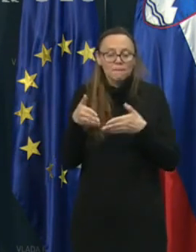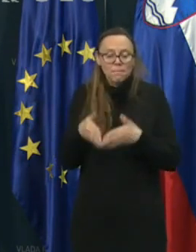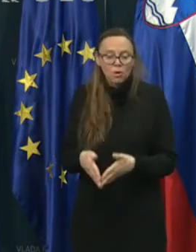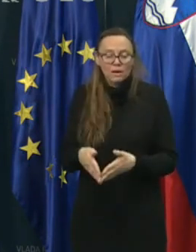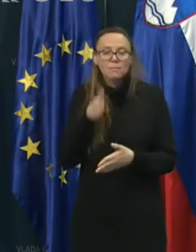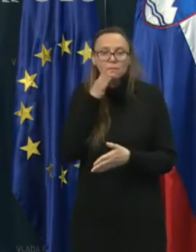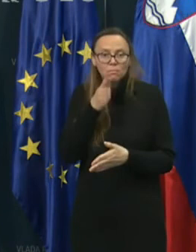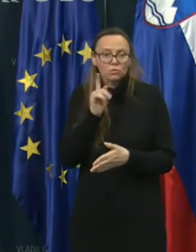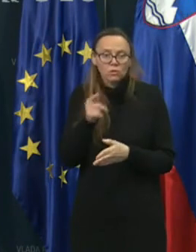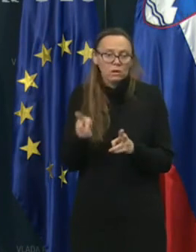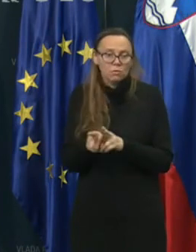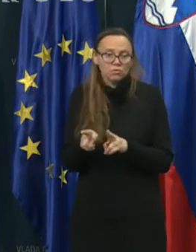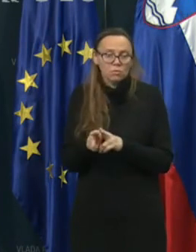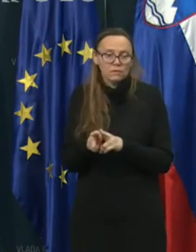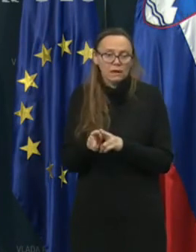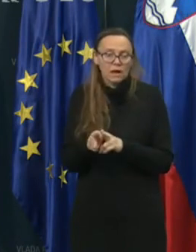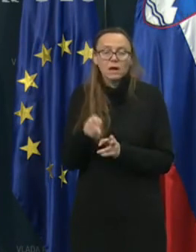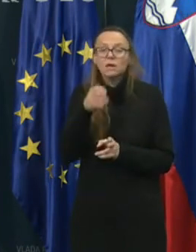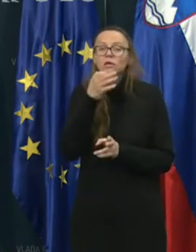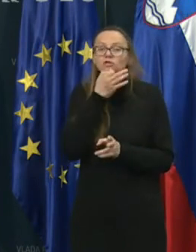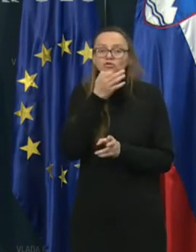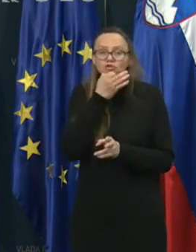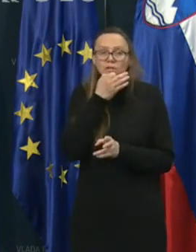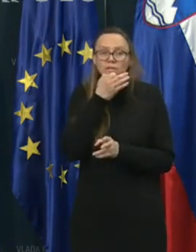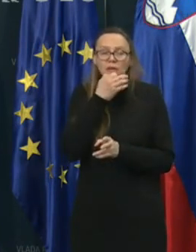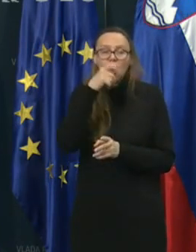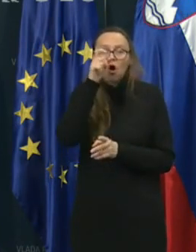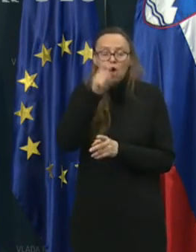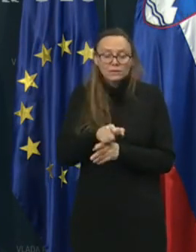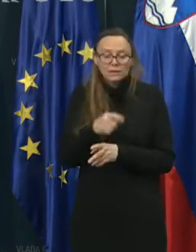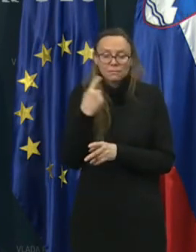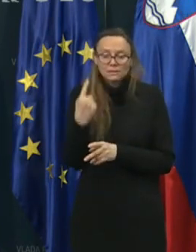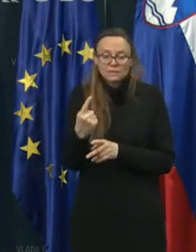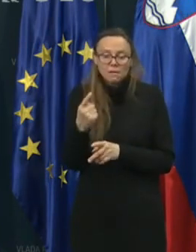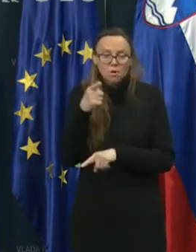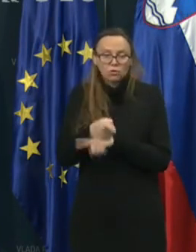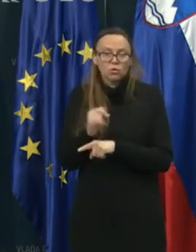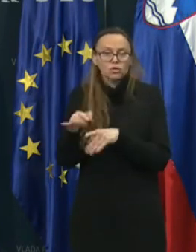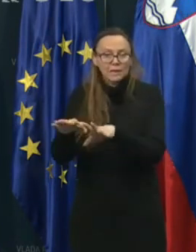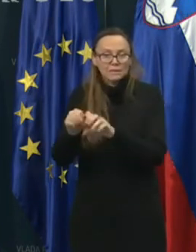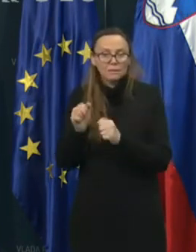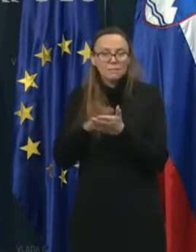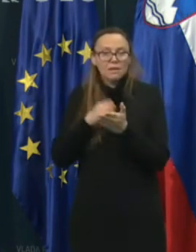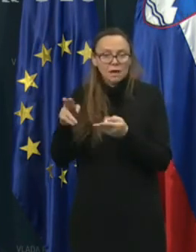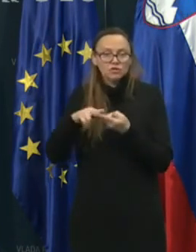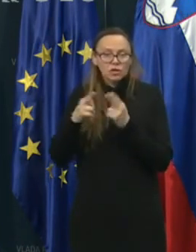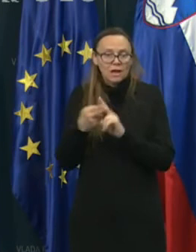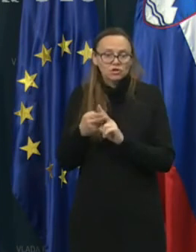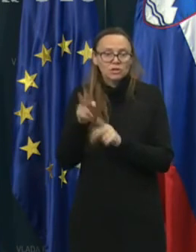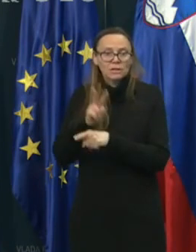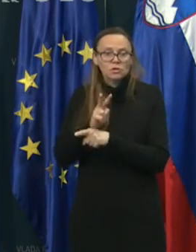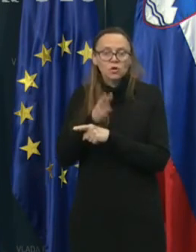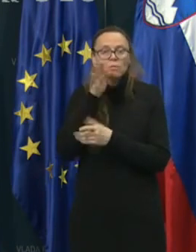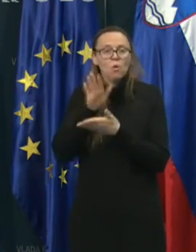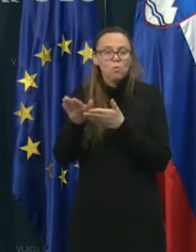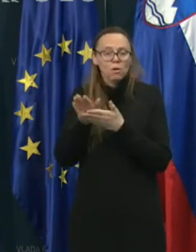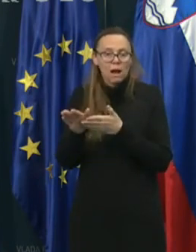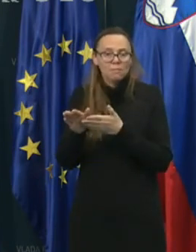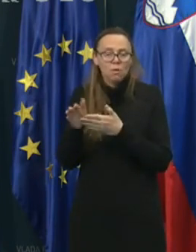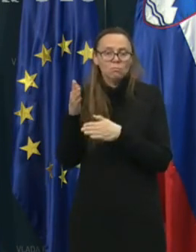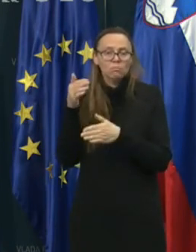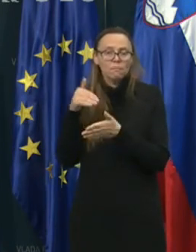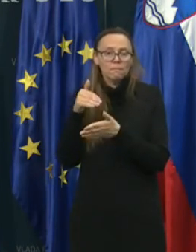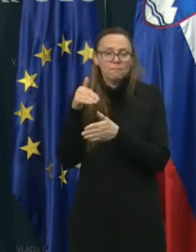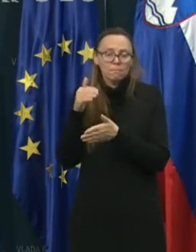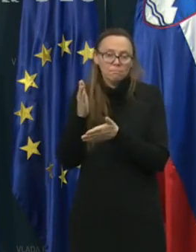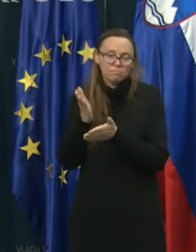in kaj podobnega. In če se oseba sama odloči, da sprejme tak način nadzora, bo z uporabo ustreznih zaščitnih